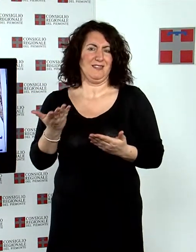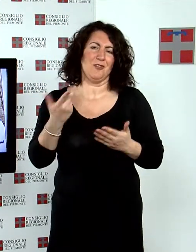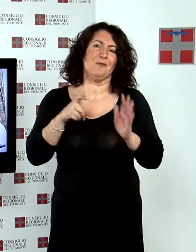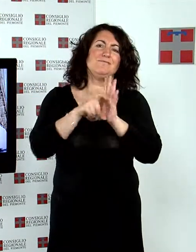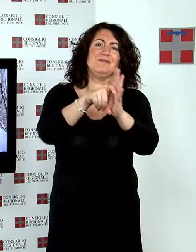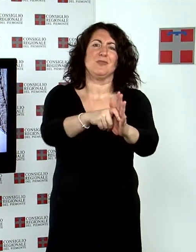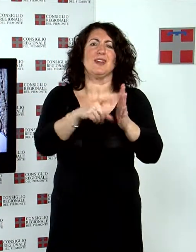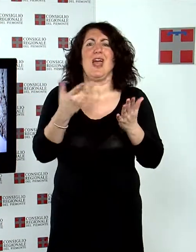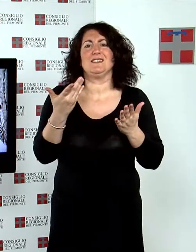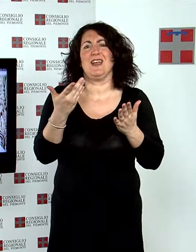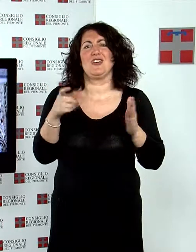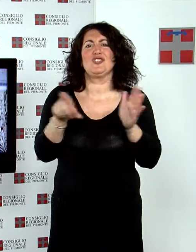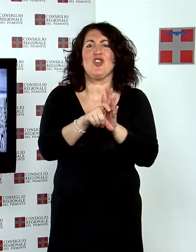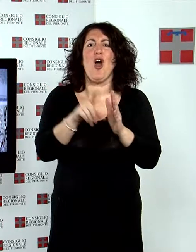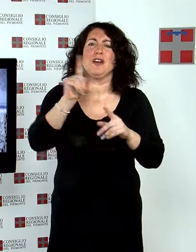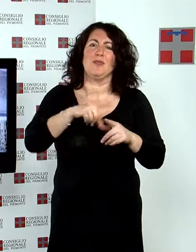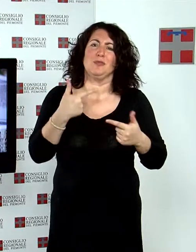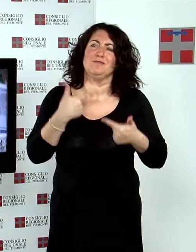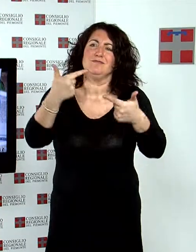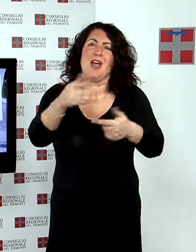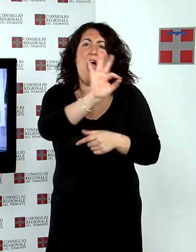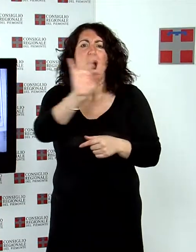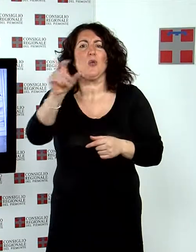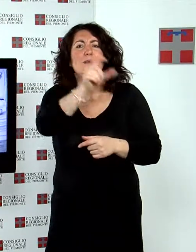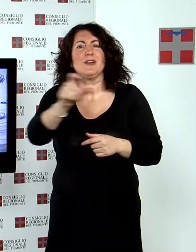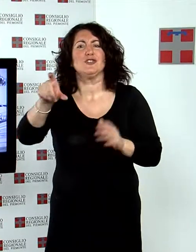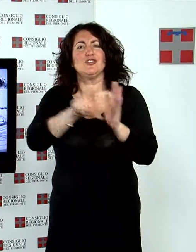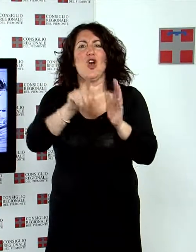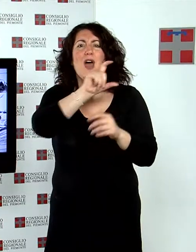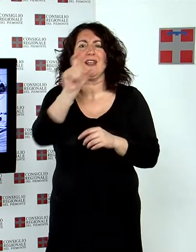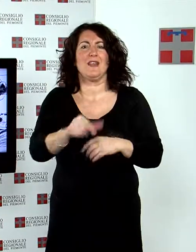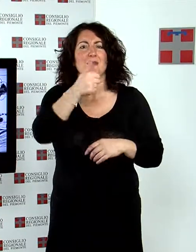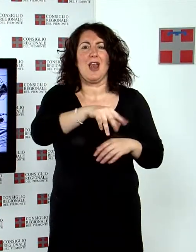alcuni dei principali personaggi della storia d'Italia, dal 1848 a oggi.